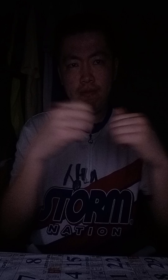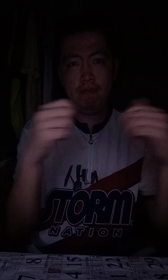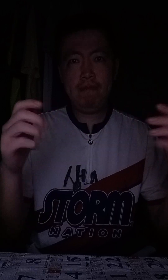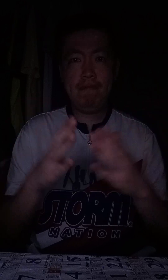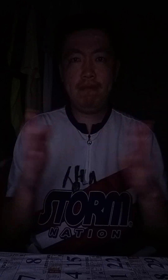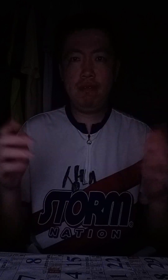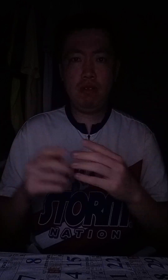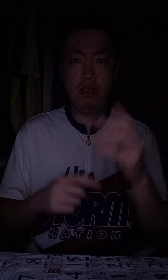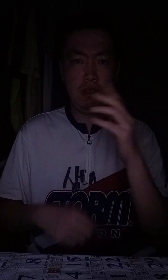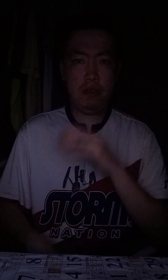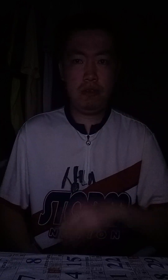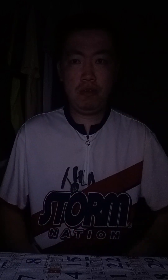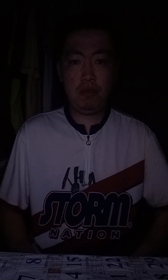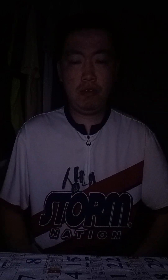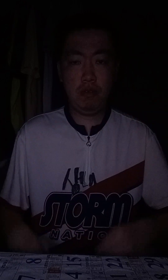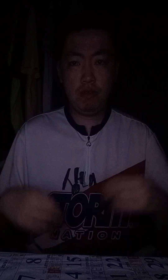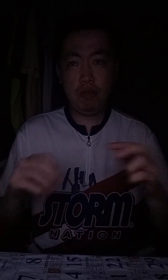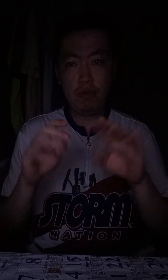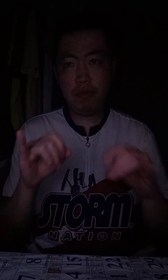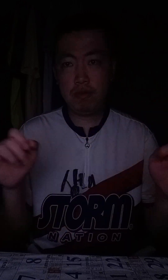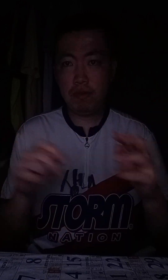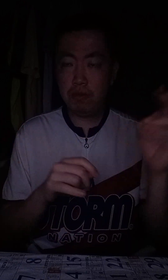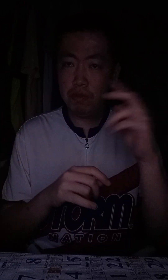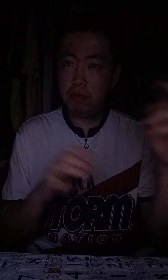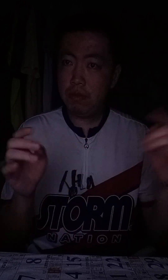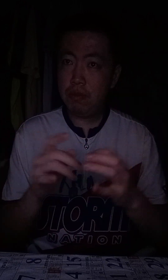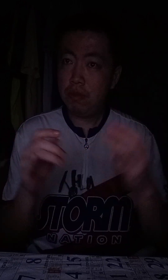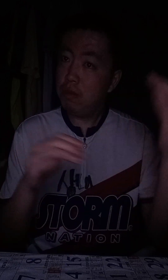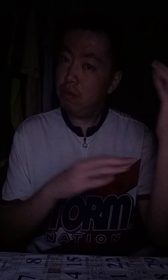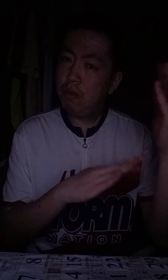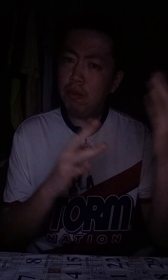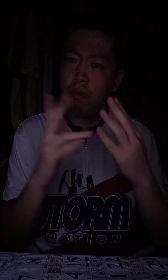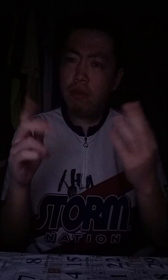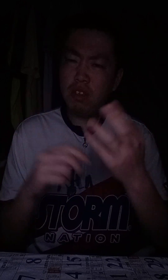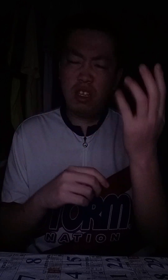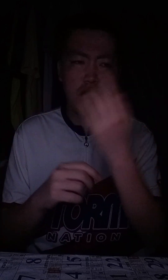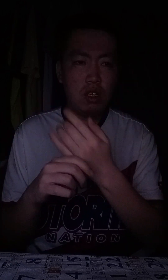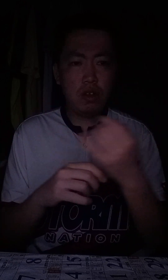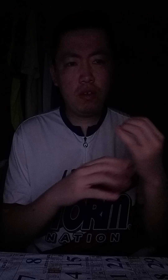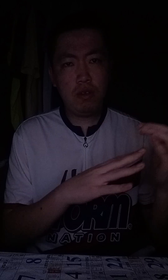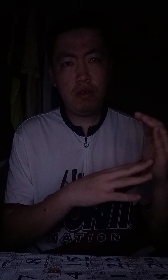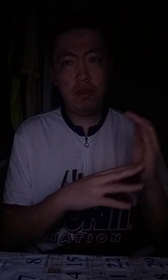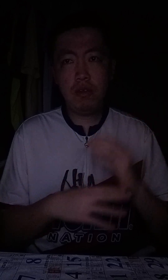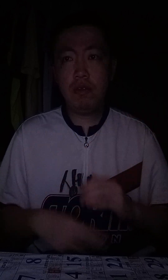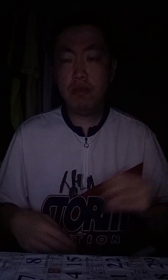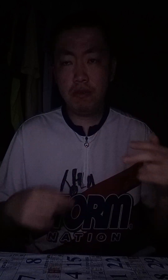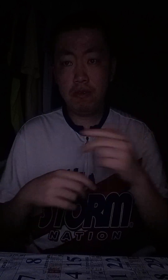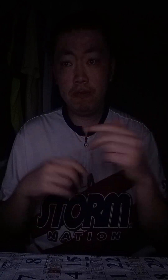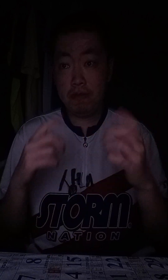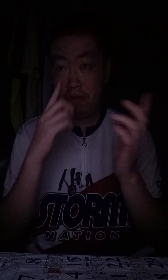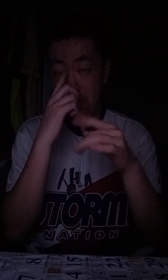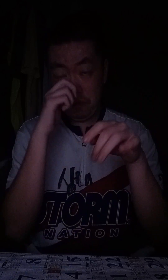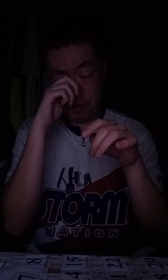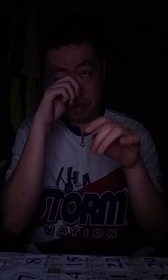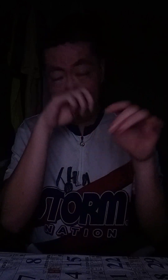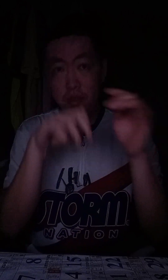들이받았습니다. 이 사고로 60대 버스 운전자와 승객 등 8명이 다쳤습니다. 뒤따라오던 SUV 차량이 멈춰선